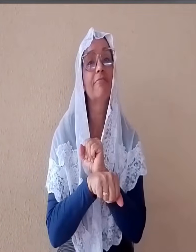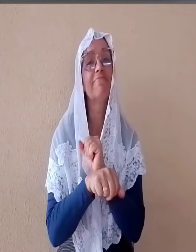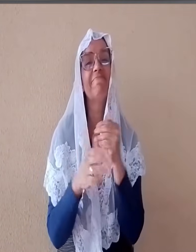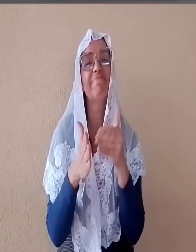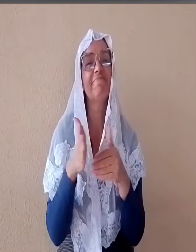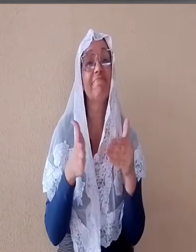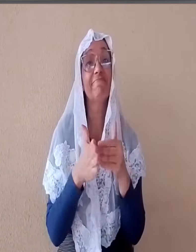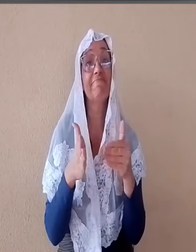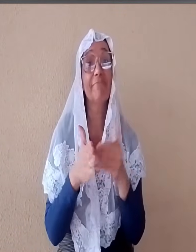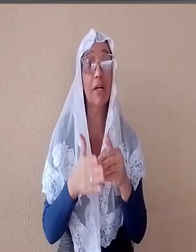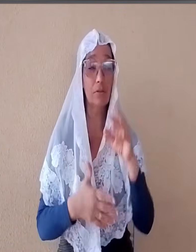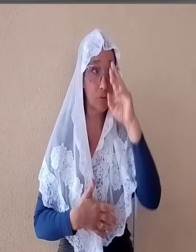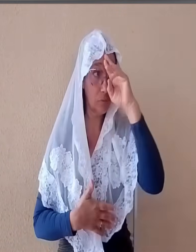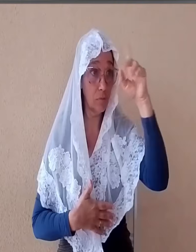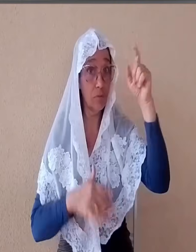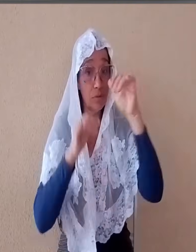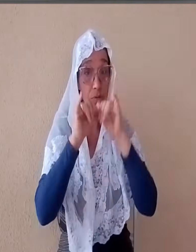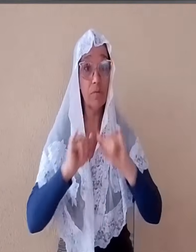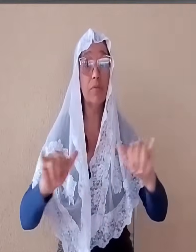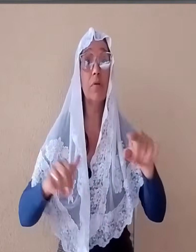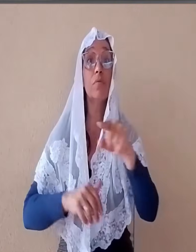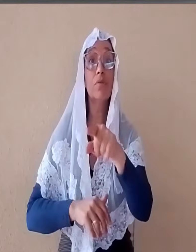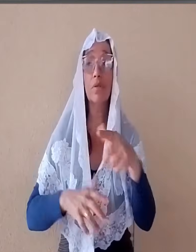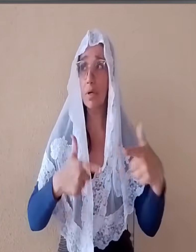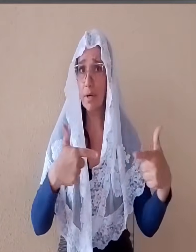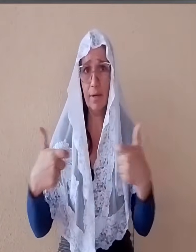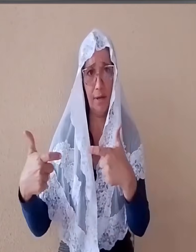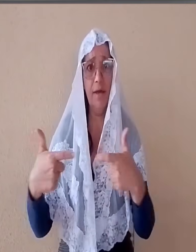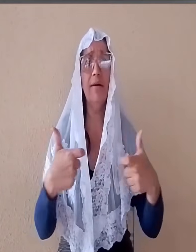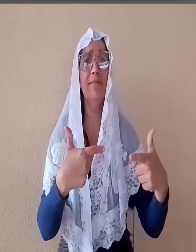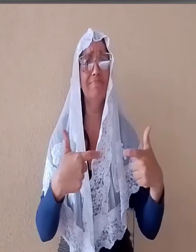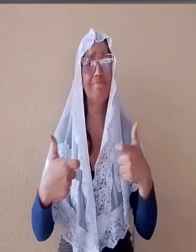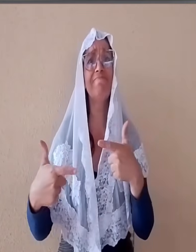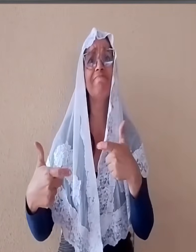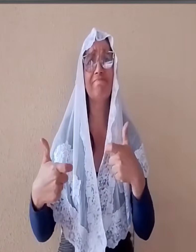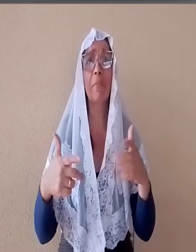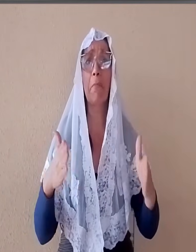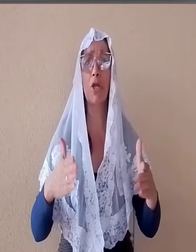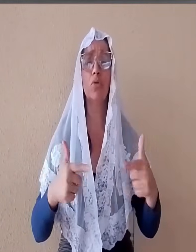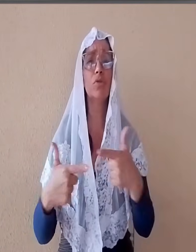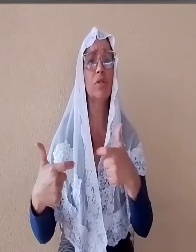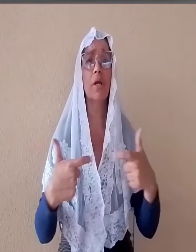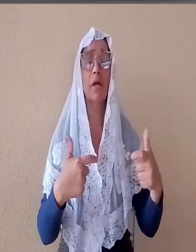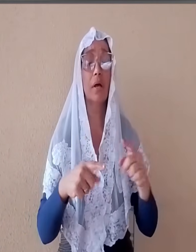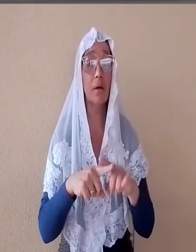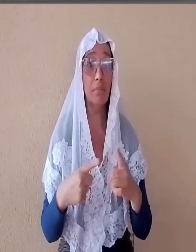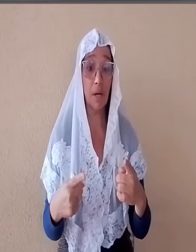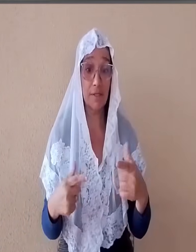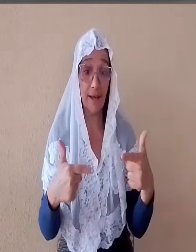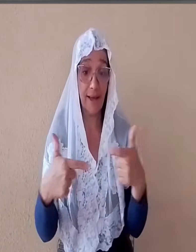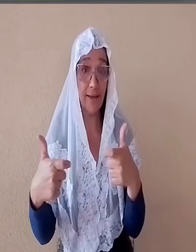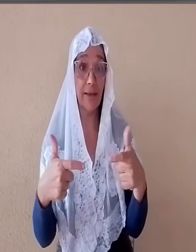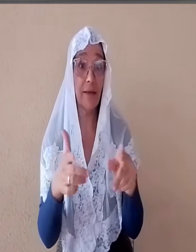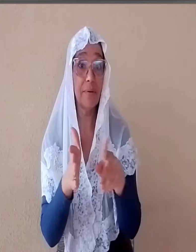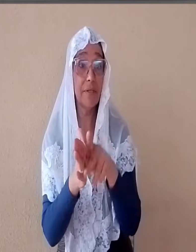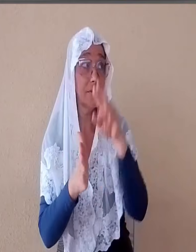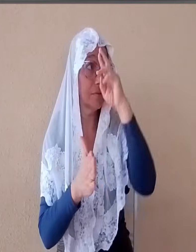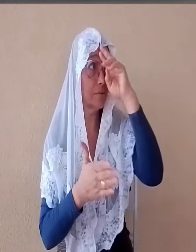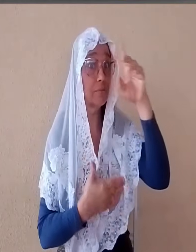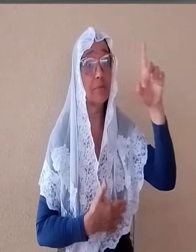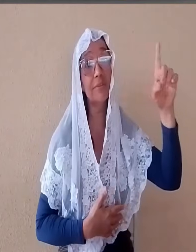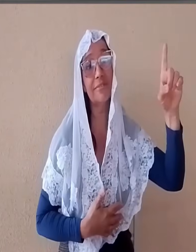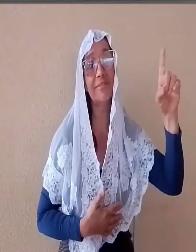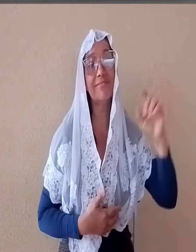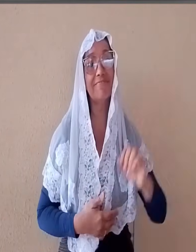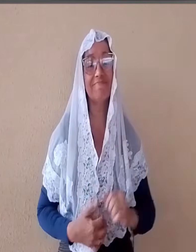glória ao nome do Senhor. E de repente, Josué, irmão, tinha o melhor professor daquela época,